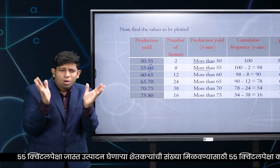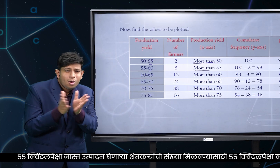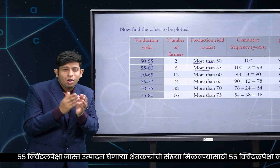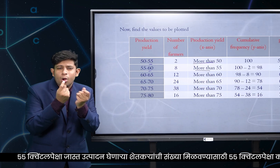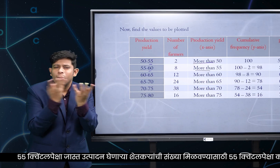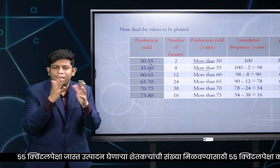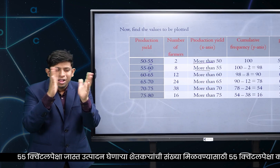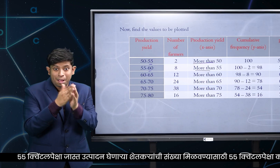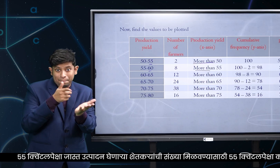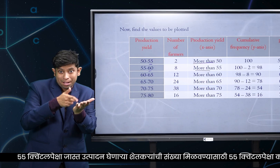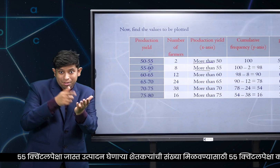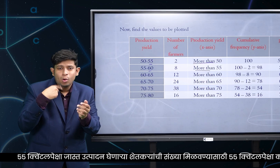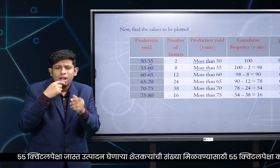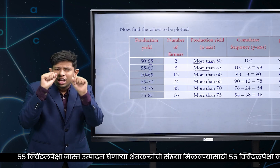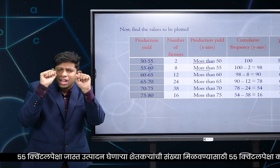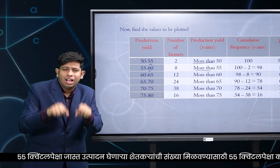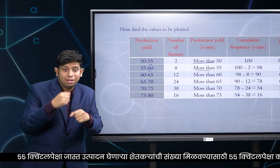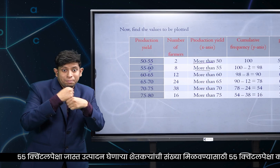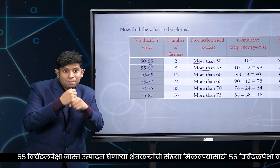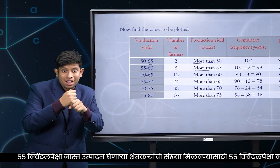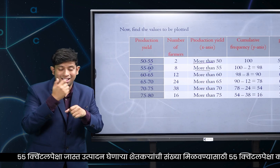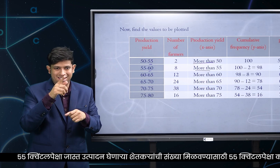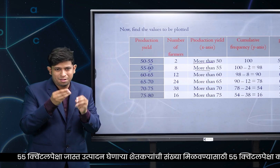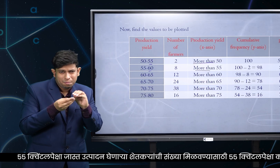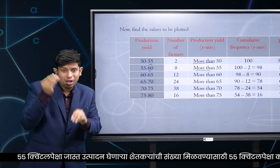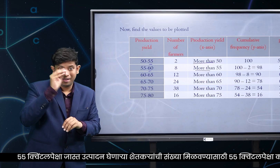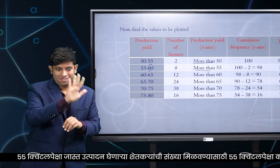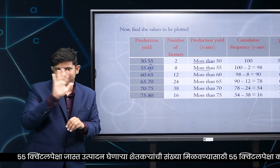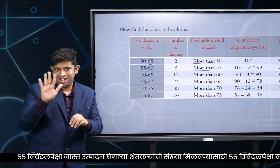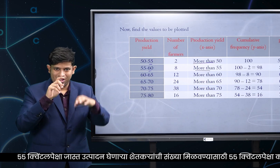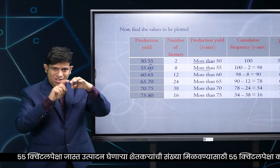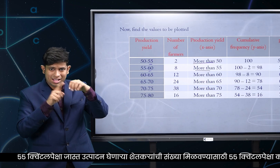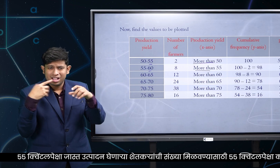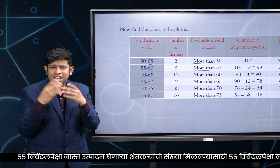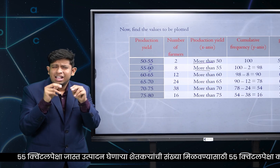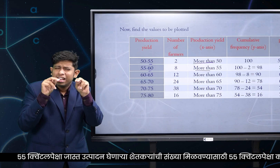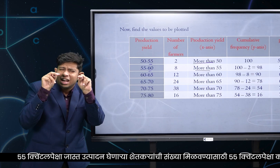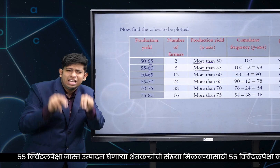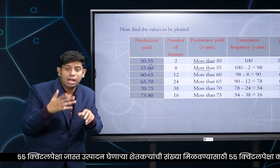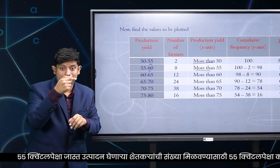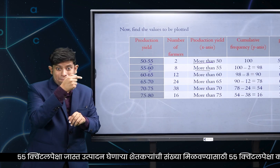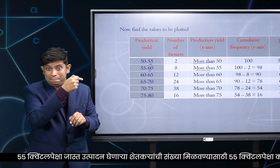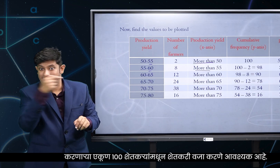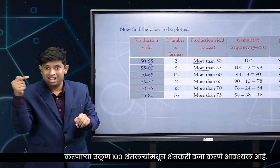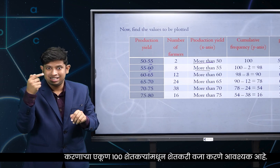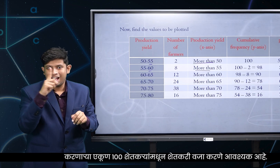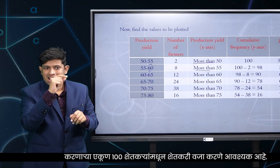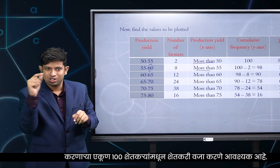55 क्विंटलपेक्षा जास्त उत्पादन घेणाऱ्या शेतकऱ्यांची संख्या मिळवण्यासाठी 55 क्विंटलपेक्षा कमी उत्पादन करणाऱ्या एकूण